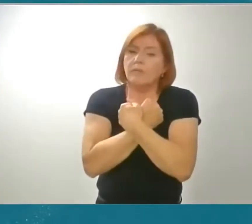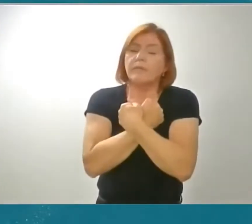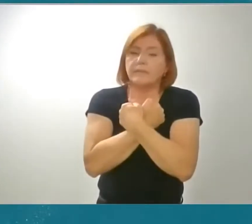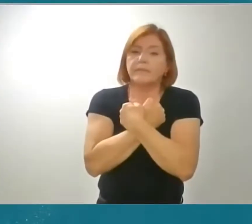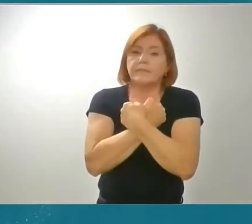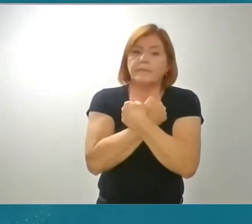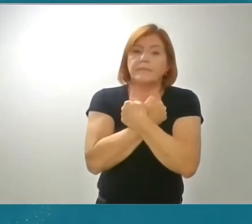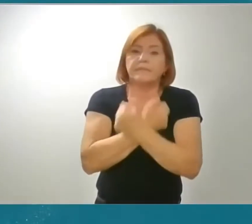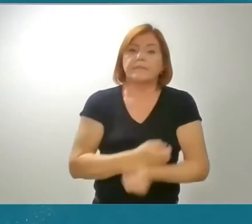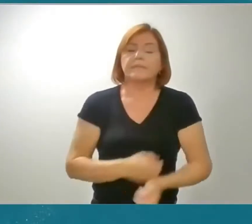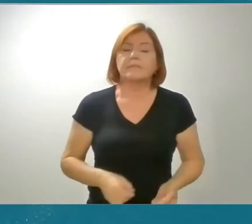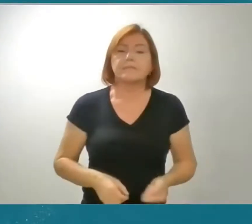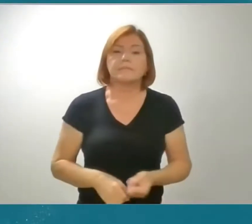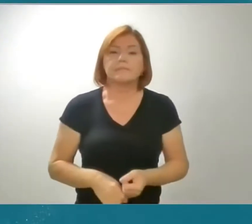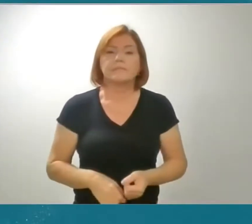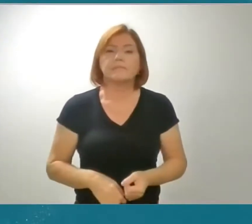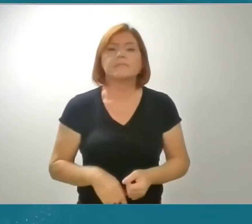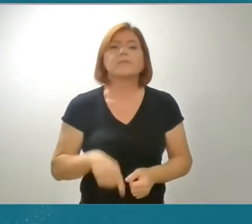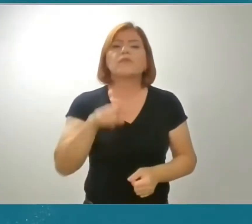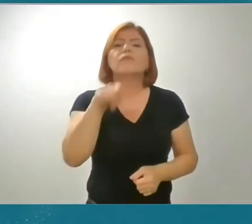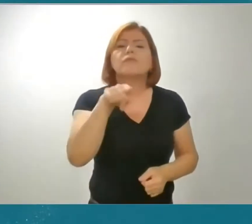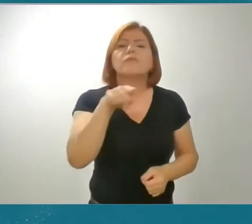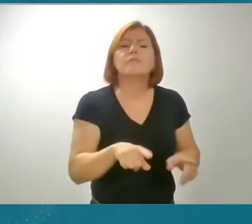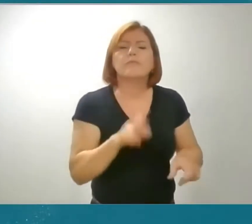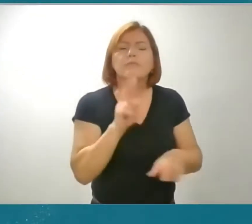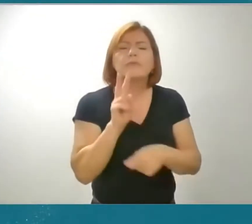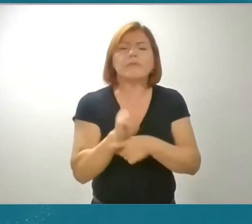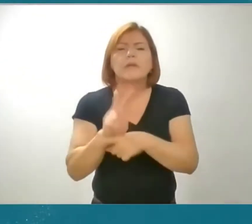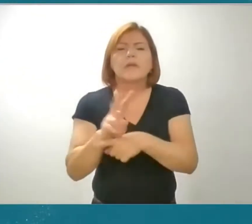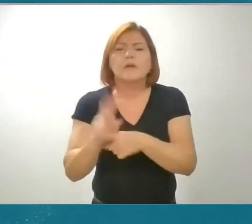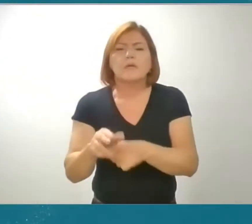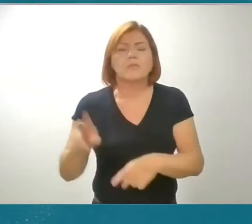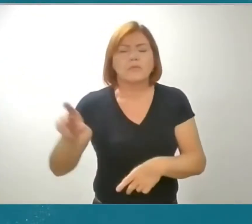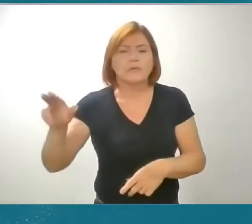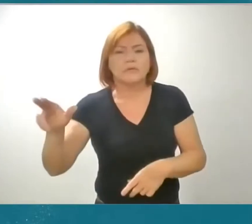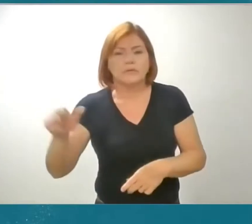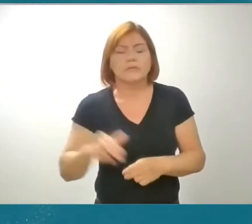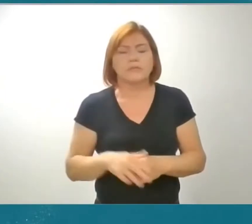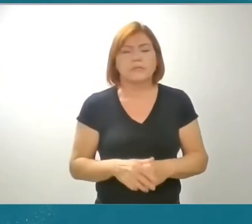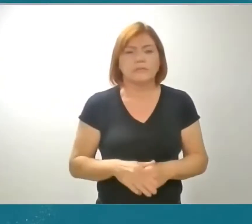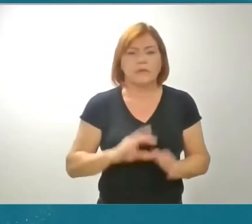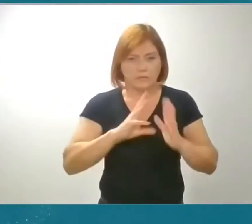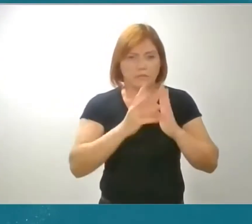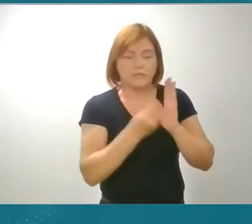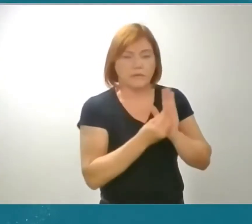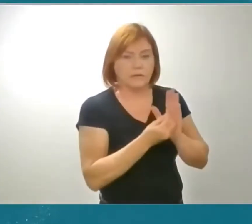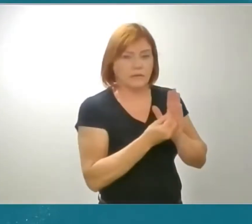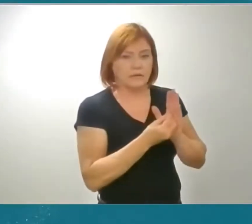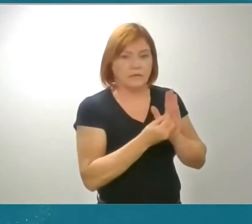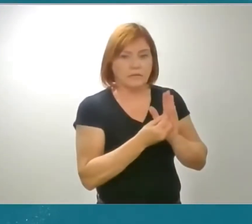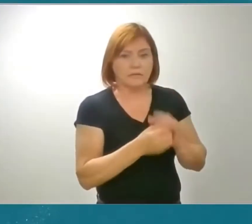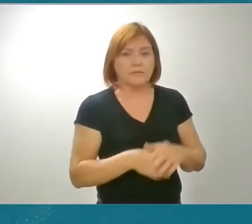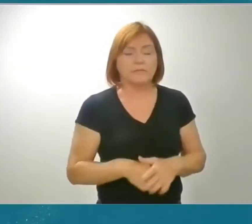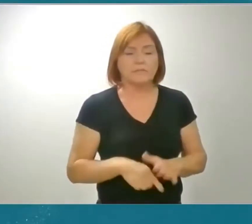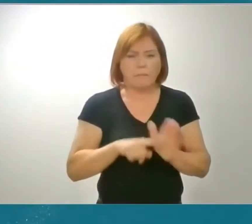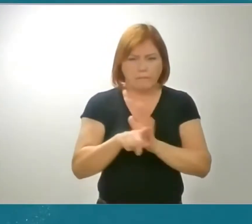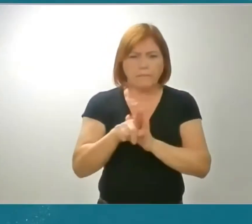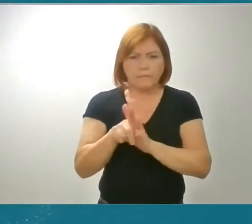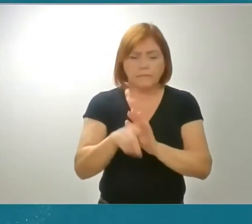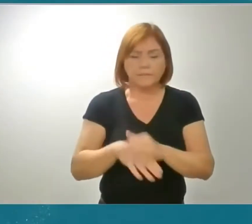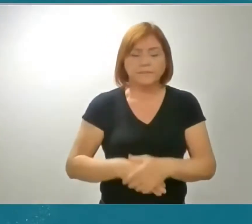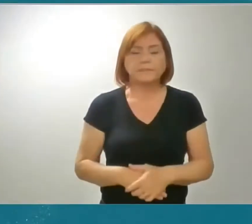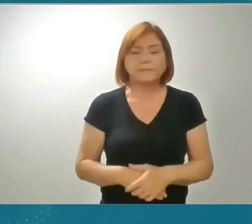irmãos? Tece cobertas para sua cama e tem condições para se vestir de linho e